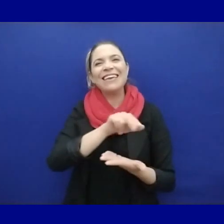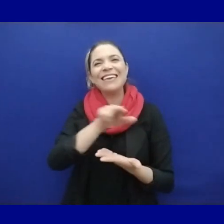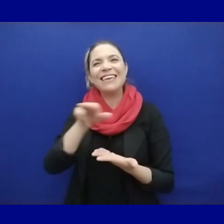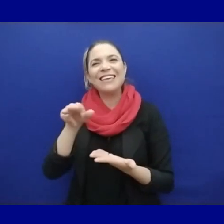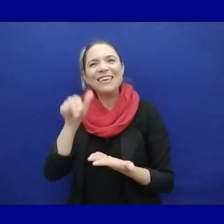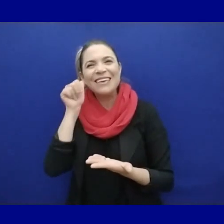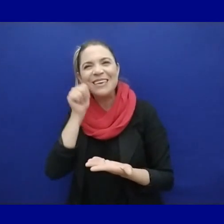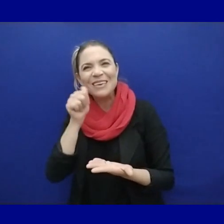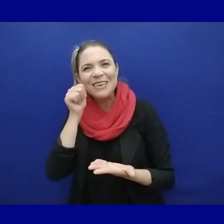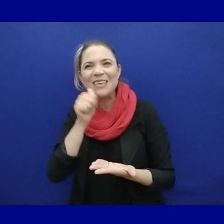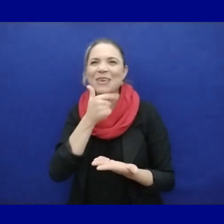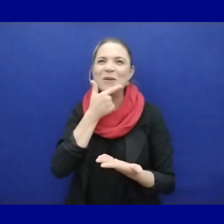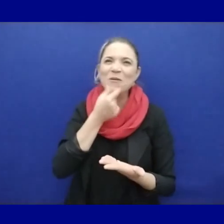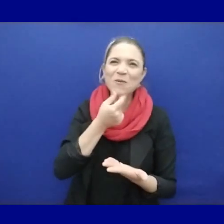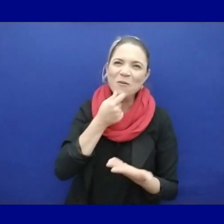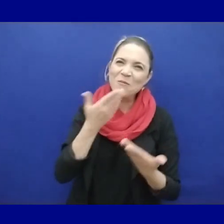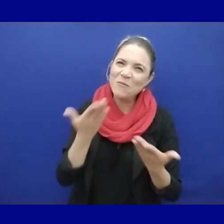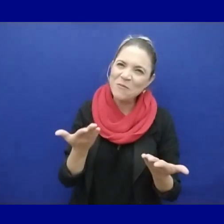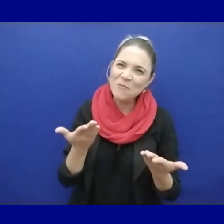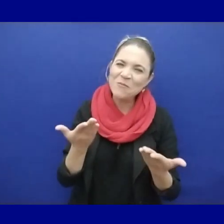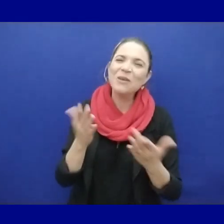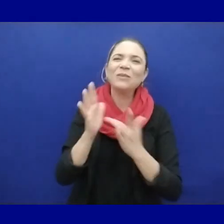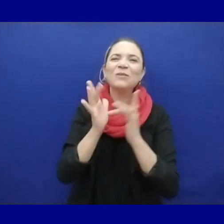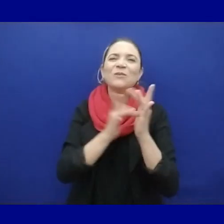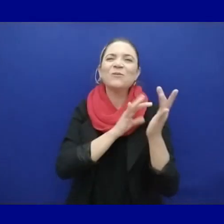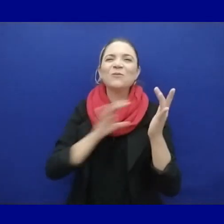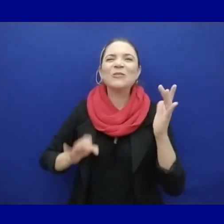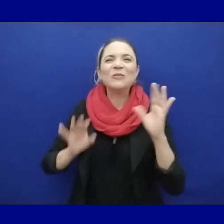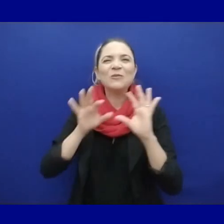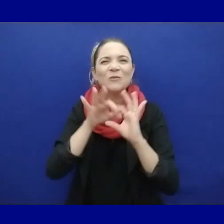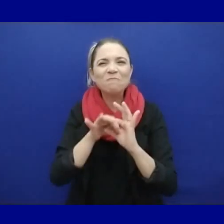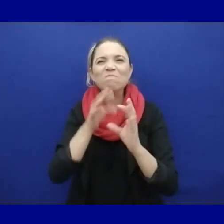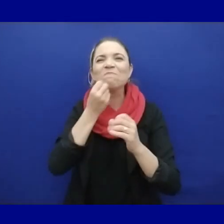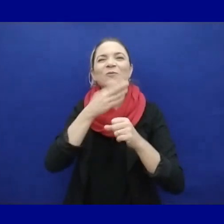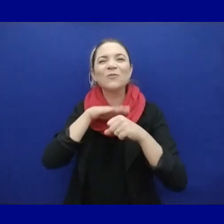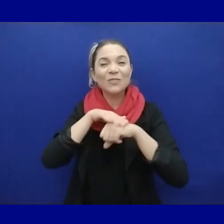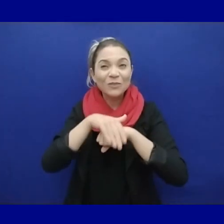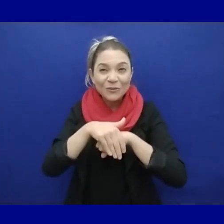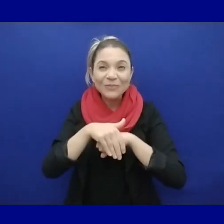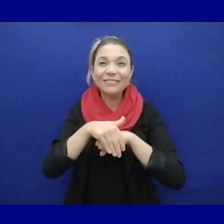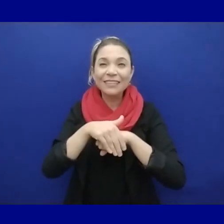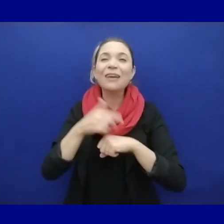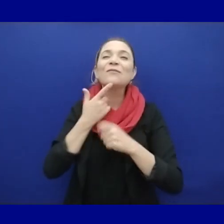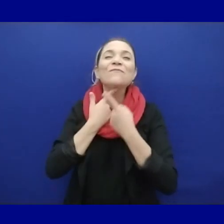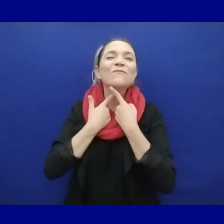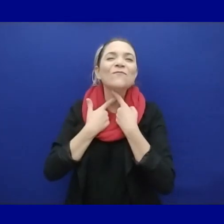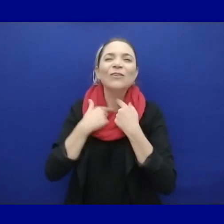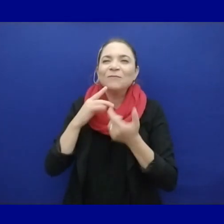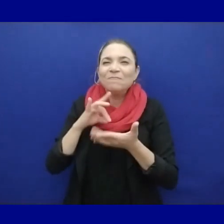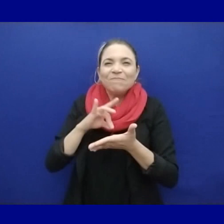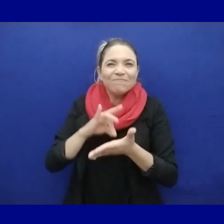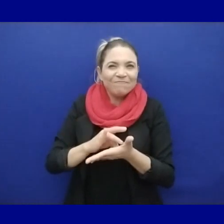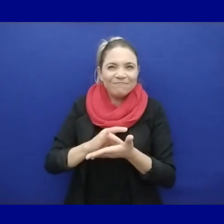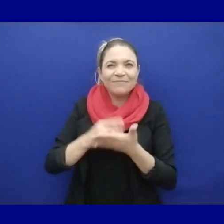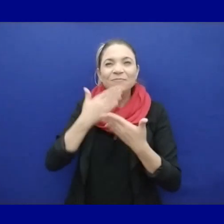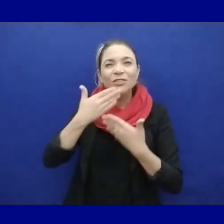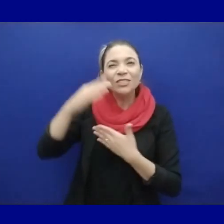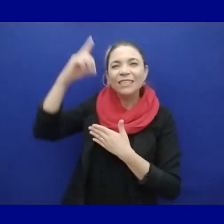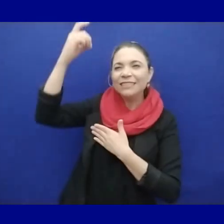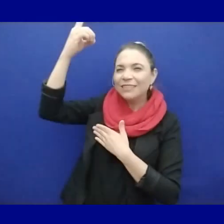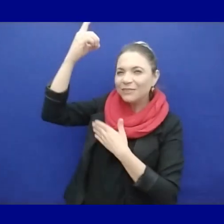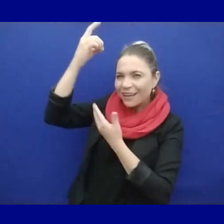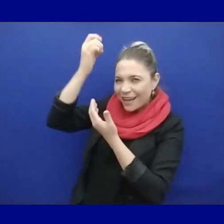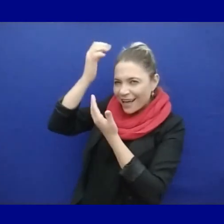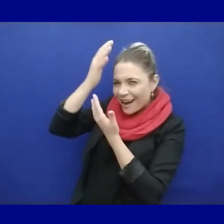Queridos irmãos, irmãs em Cristo Jesus, boa noite. O meu desejo sincero é que a graça